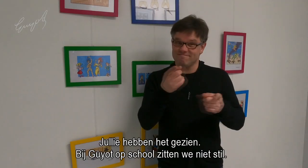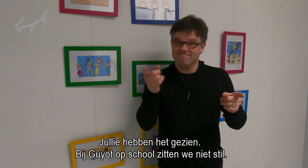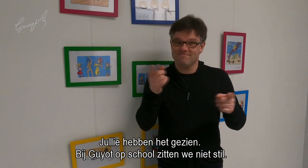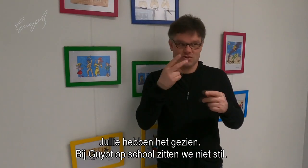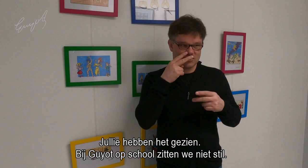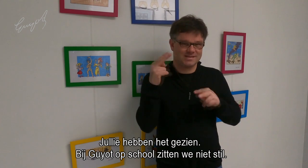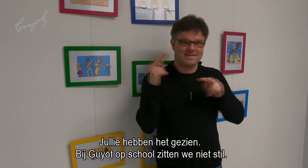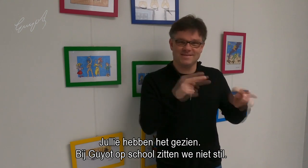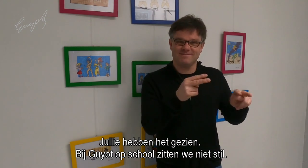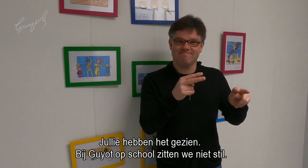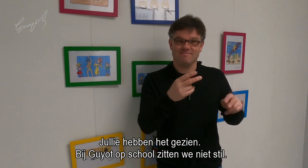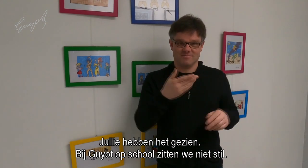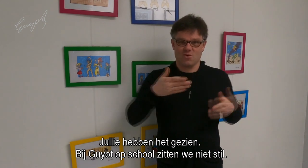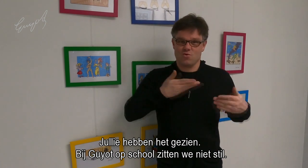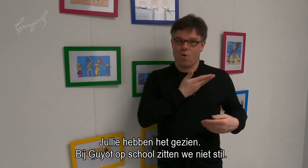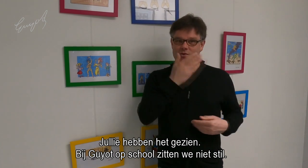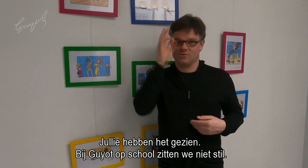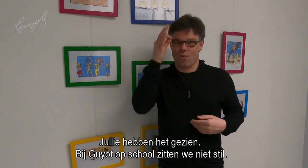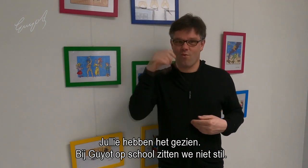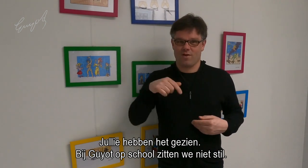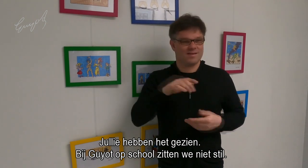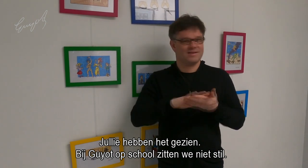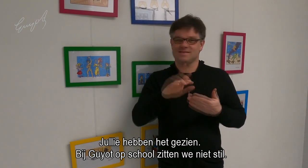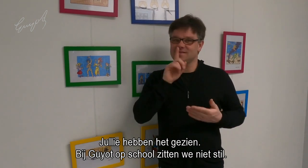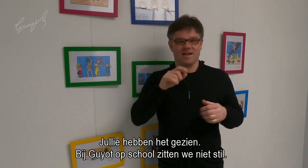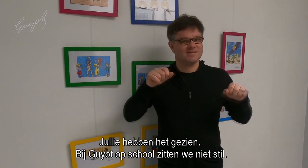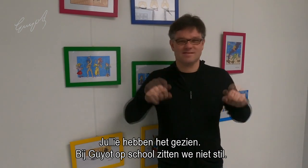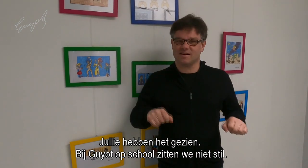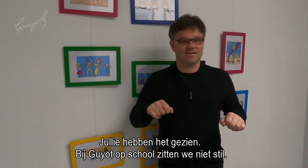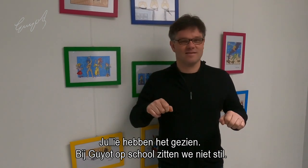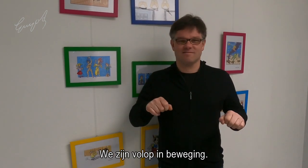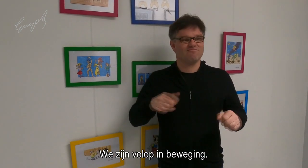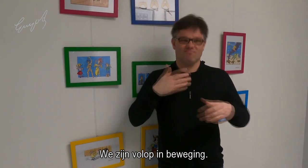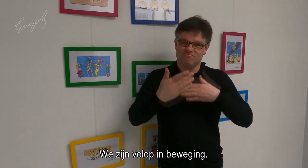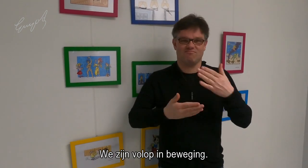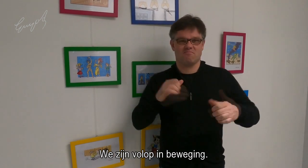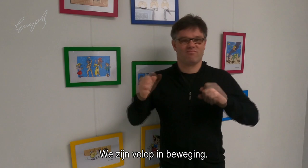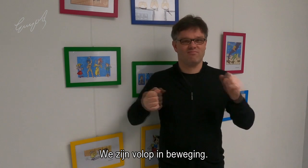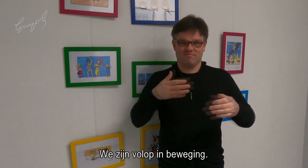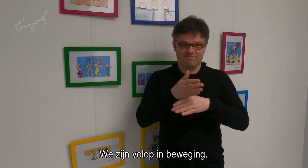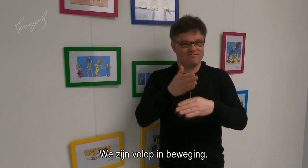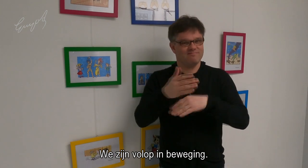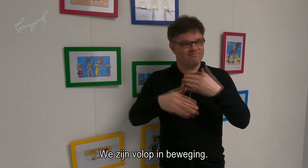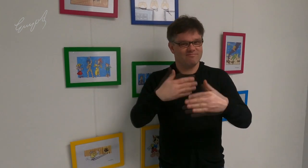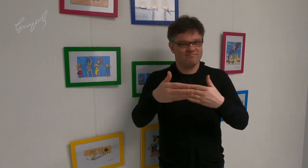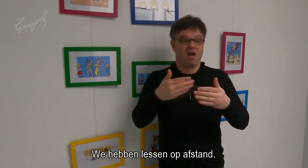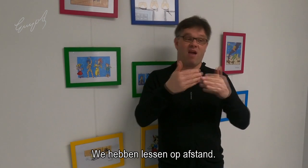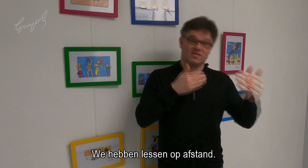Jullie hebben het gezien. Bij KIO op school zitten we niet stil. We zijn volop in beweging. We hebben lessen